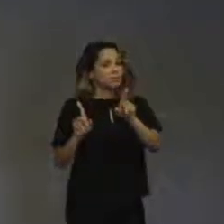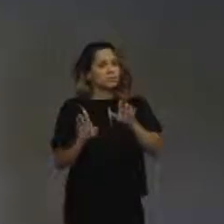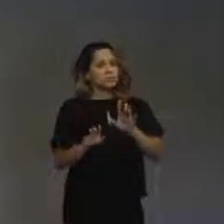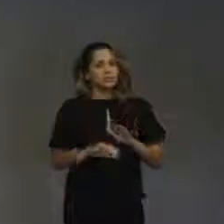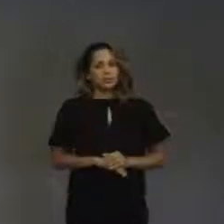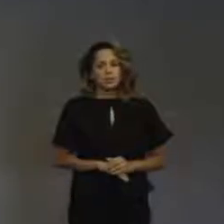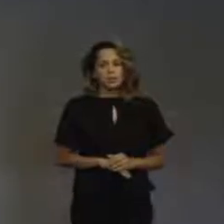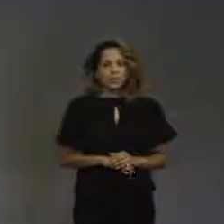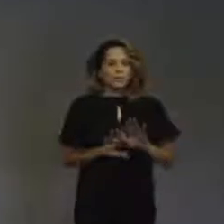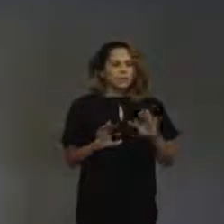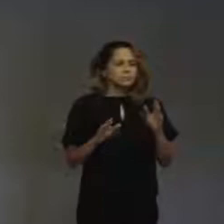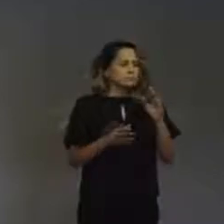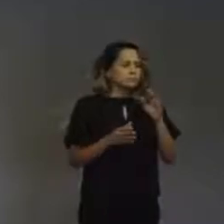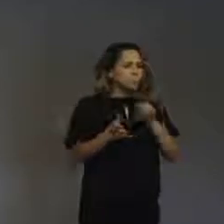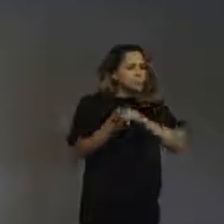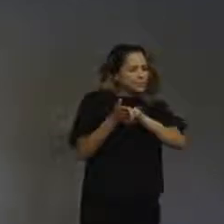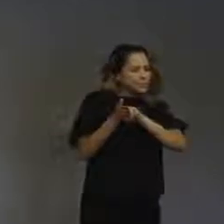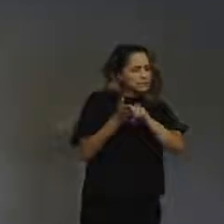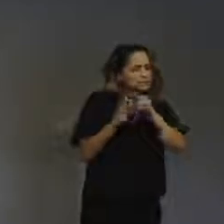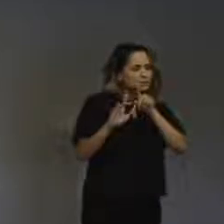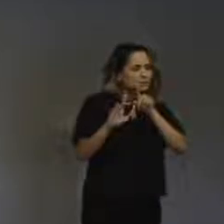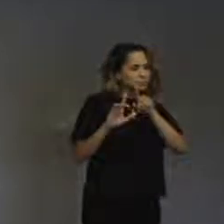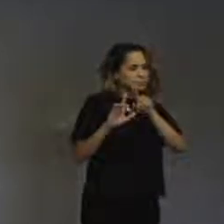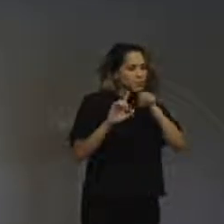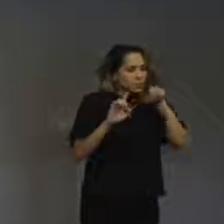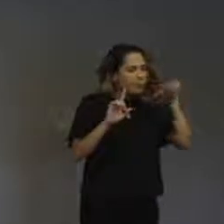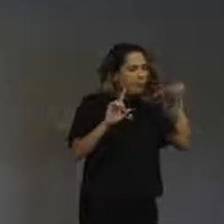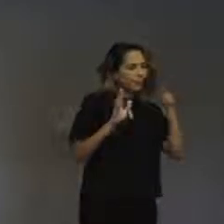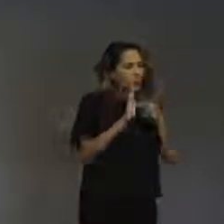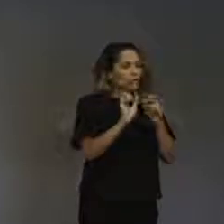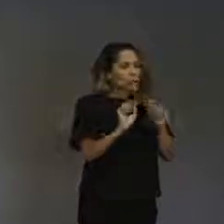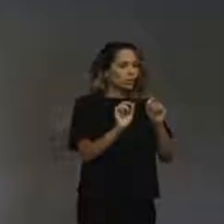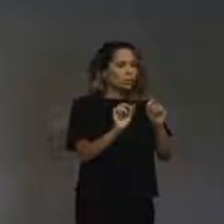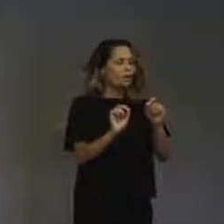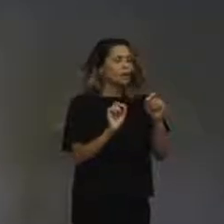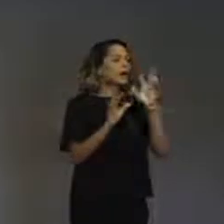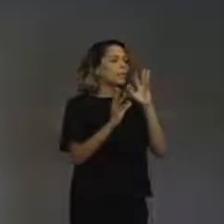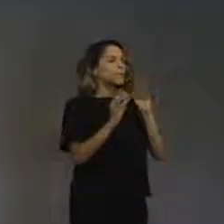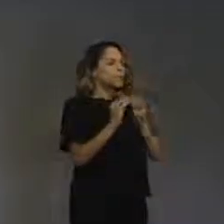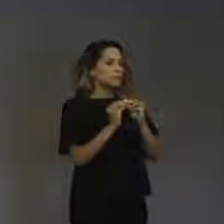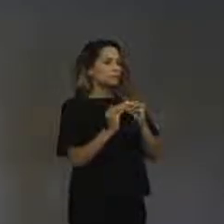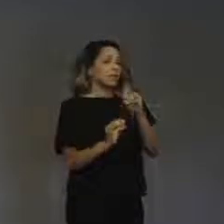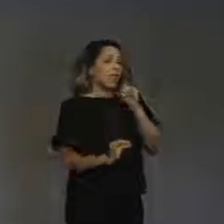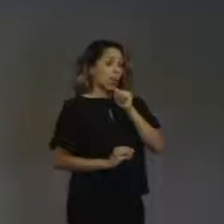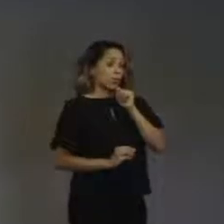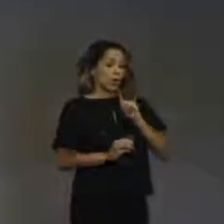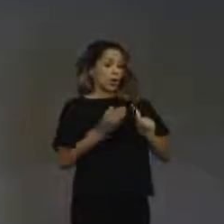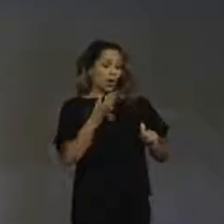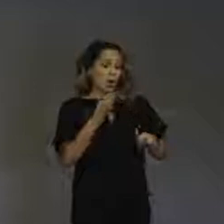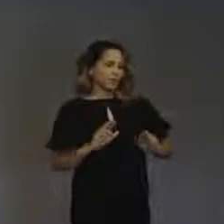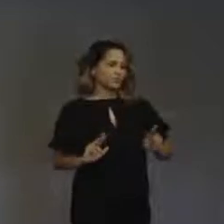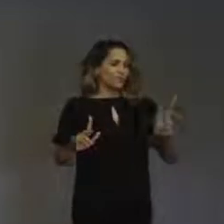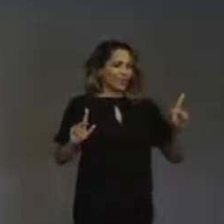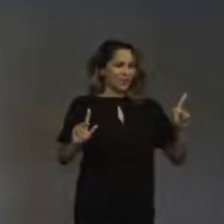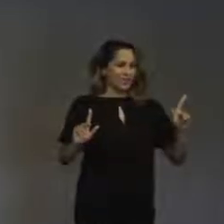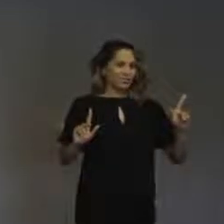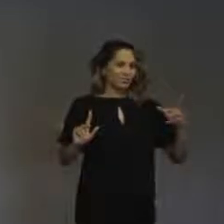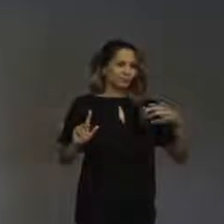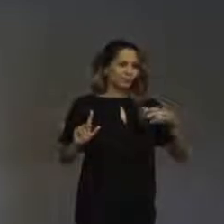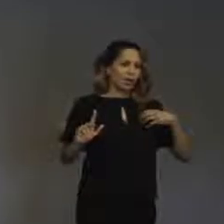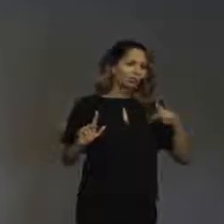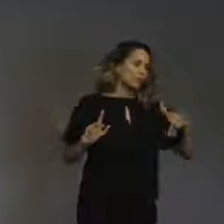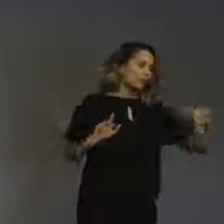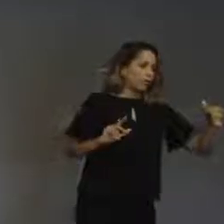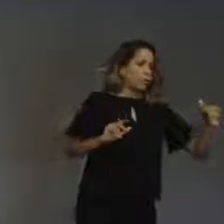dados, a gente nem saberia que a mulher se desloca diferente do homem. A gente até entende que o idoso tem uma necessidade diferente, alguns grupos a gente